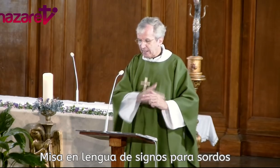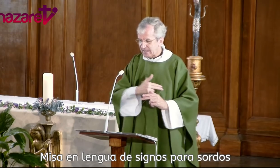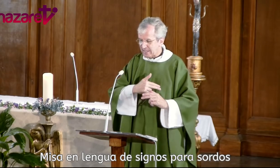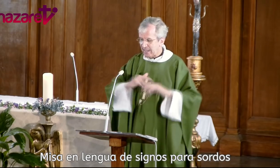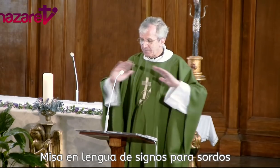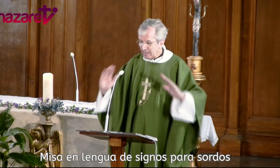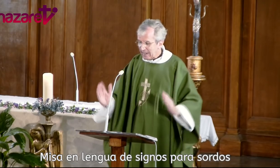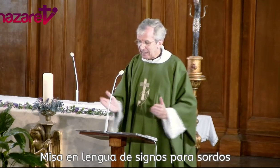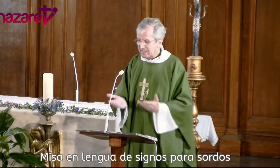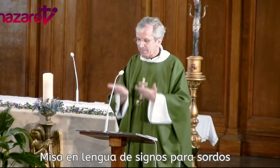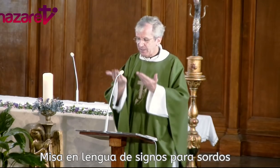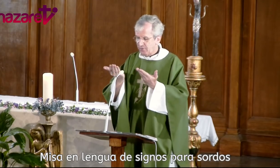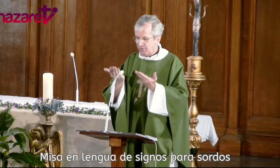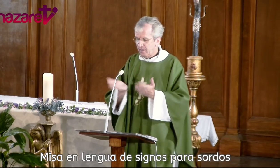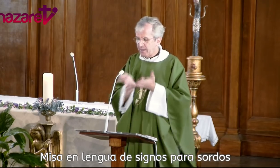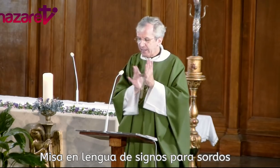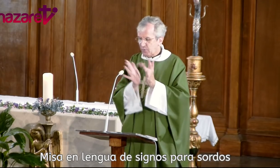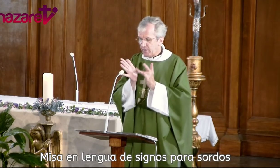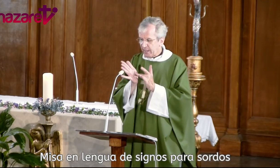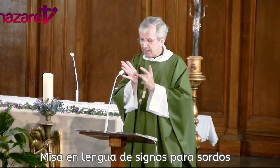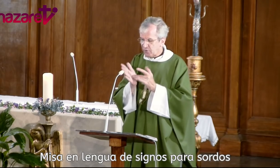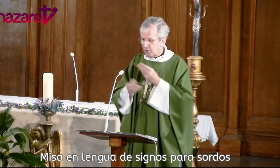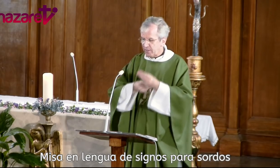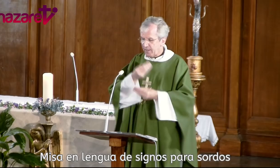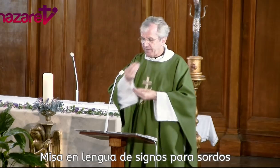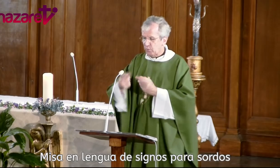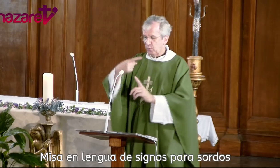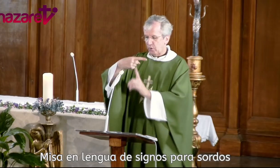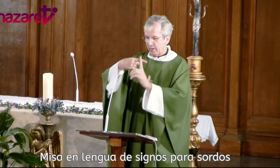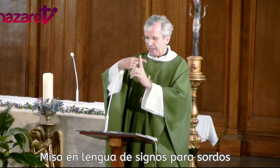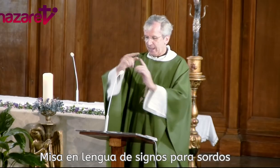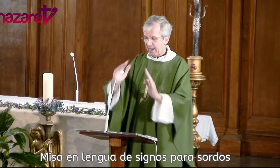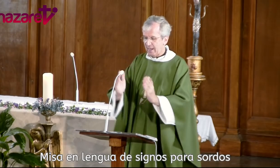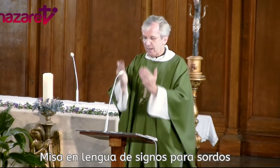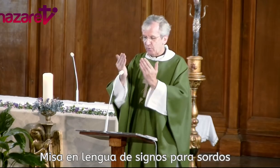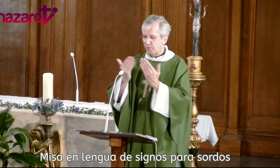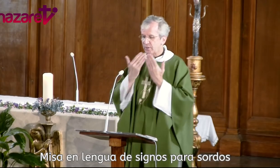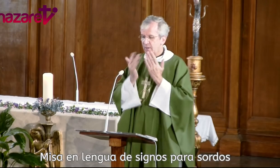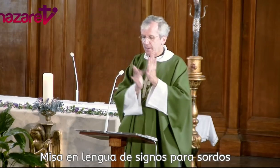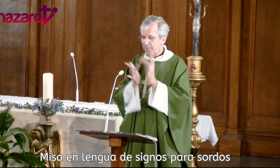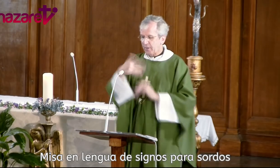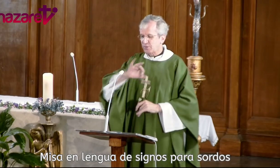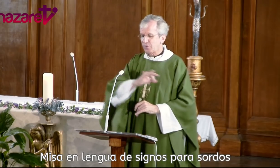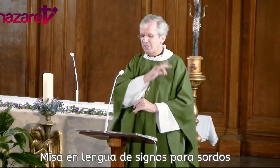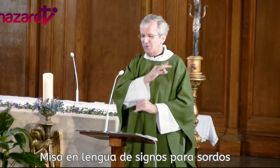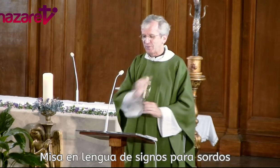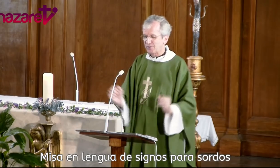Iglesia la salvación que tu unigénito efectuó en la cruz. Por Jesucristo nuestro